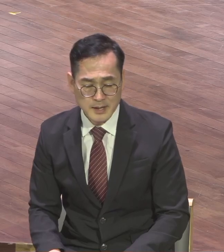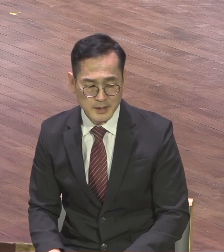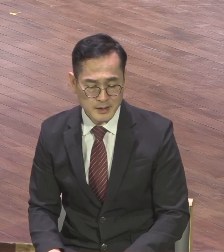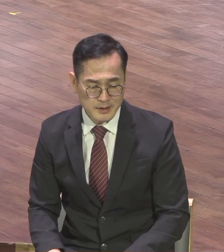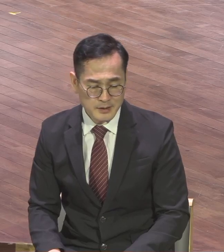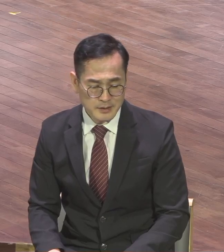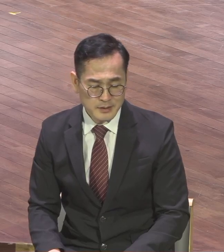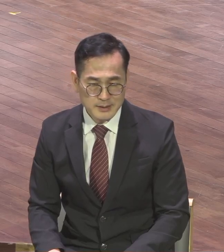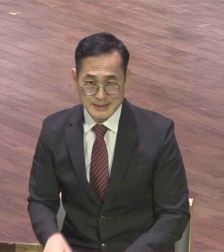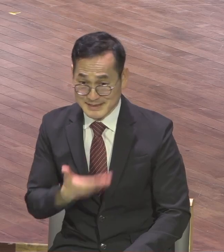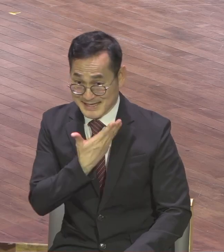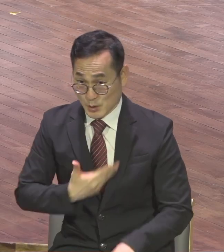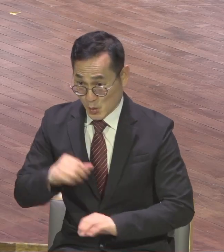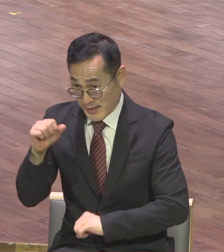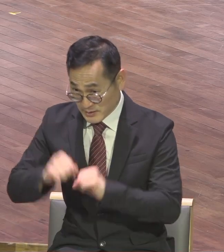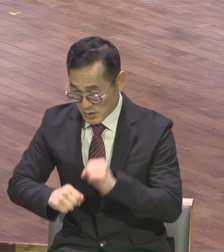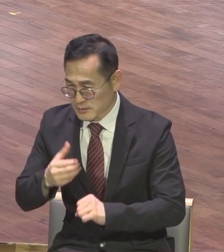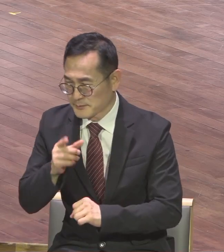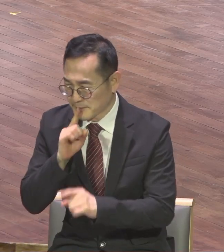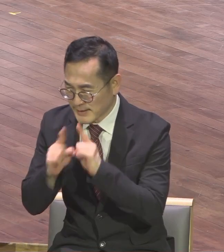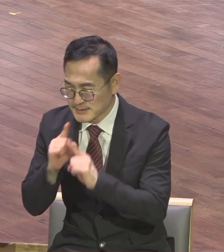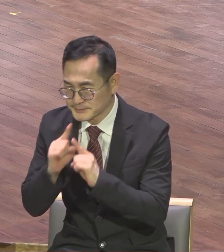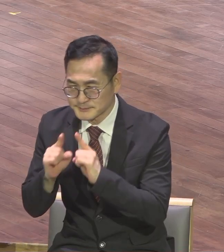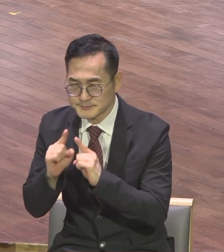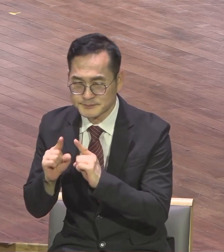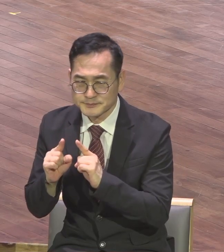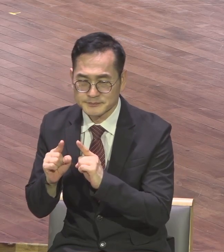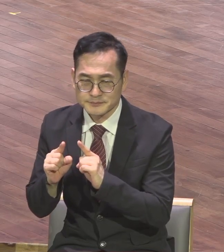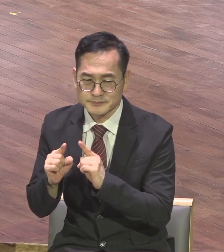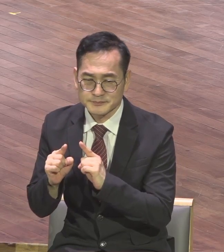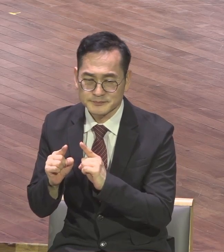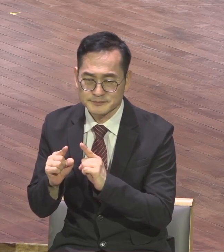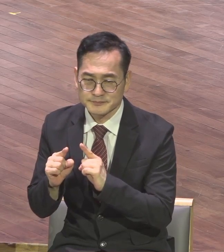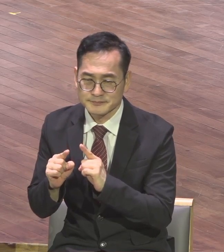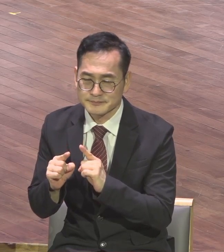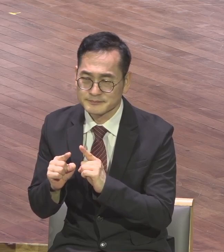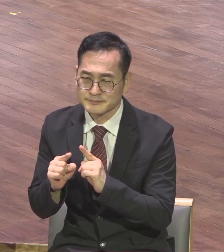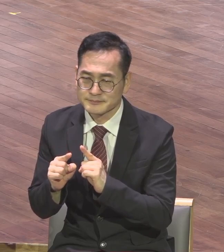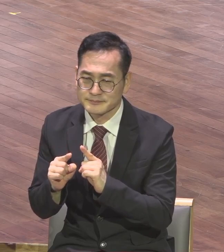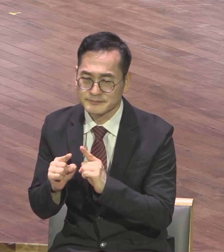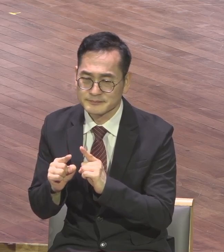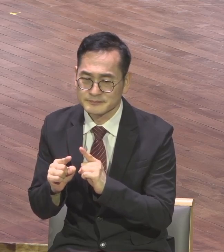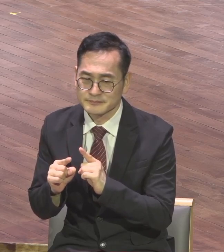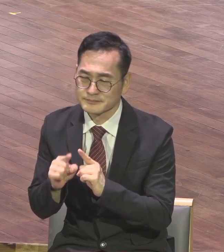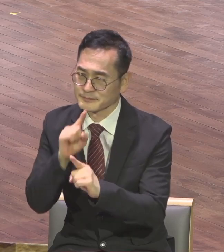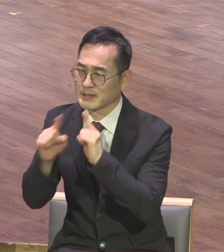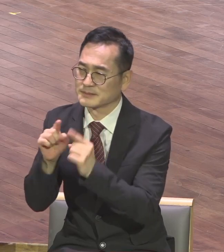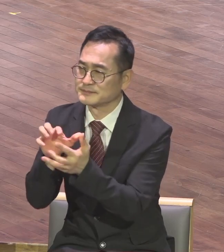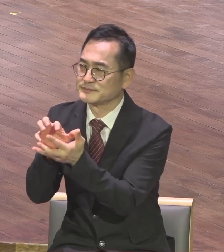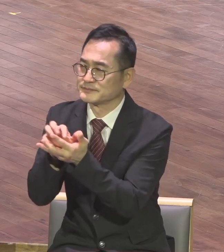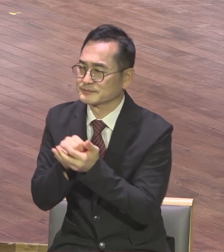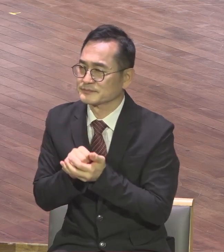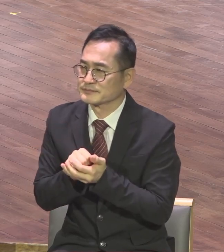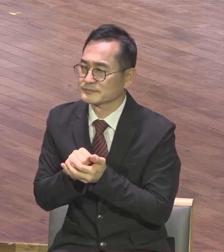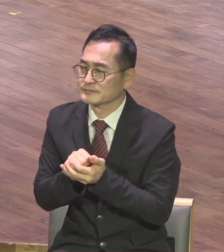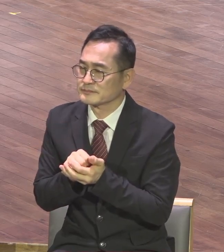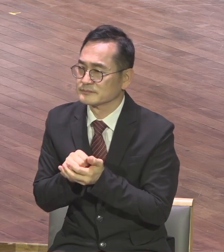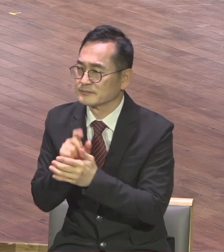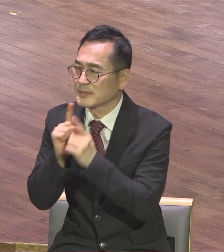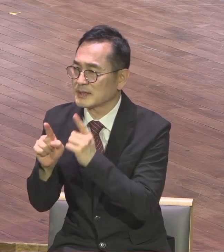이런 사도행전의 이 실제적인 말씀을 듣고도 가슴이 두근두근 부글부글 뜨겁지 않습니까?